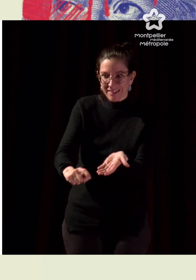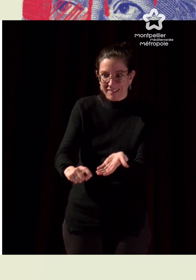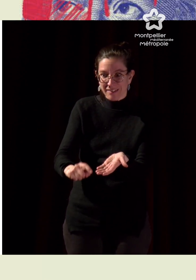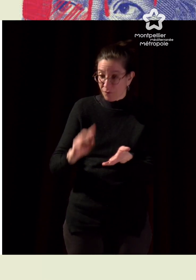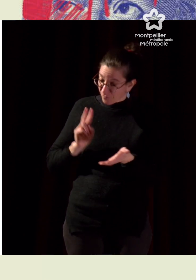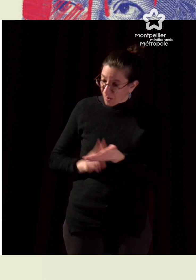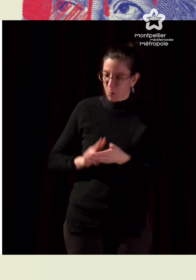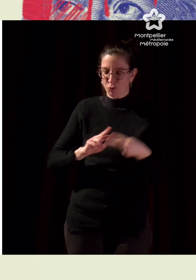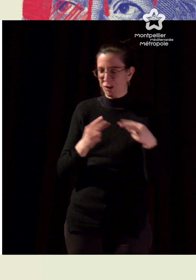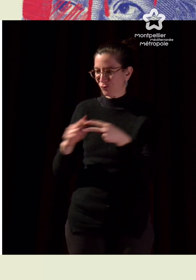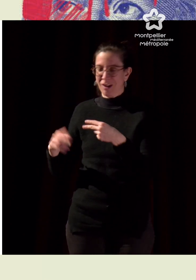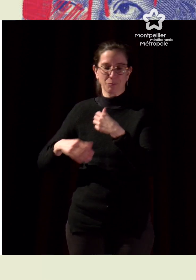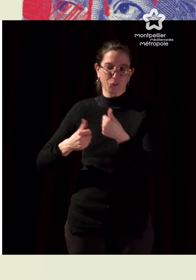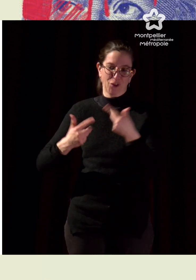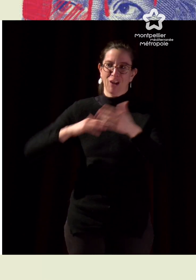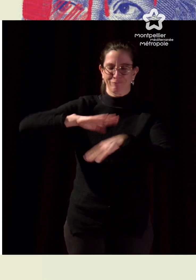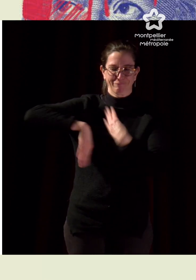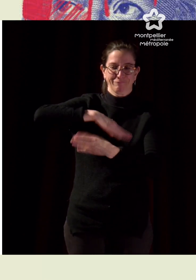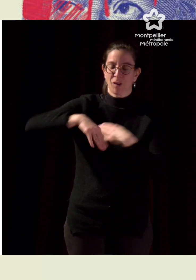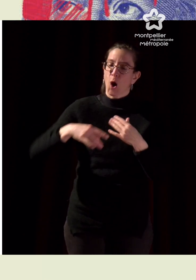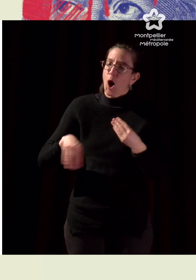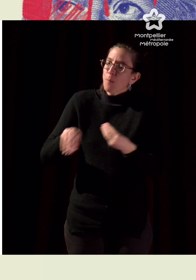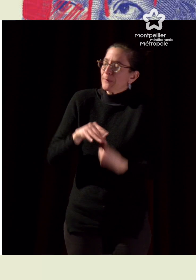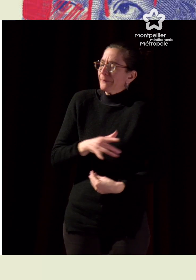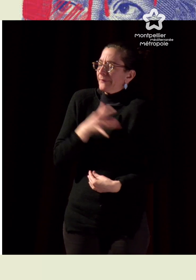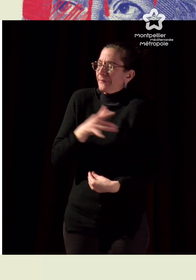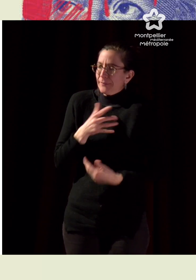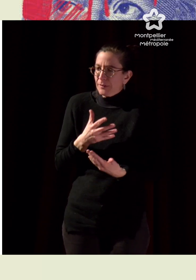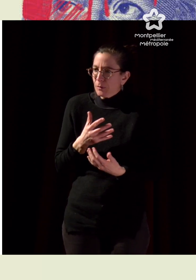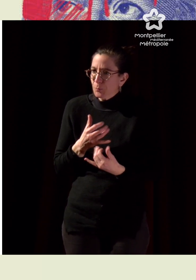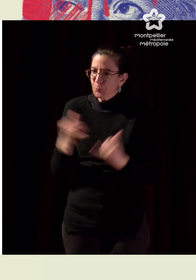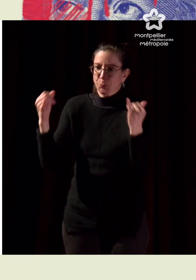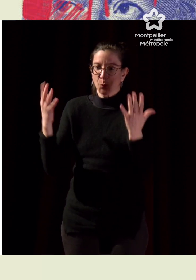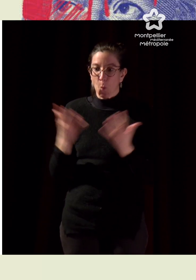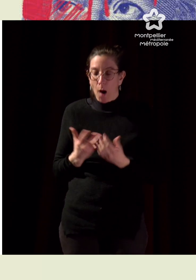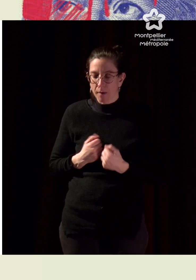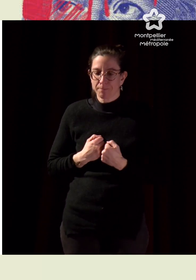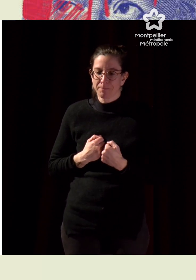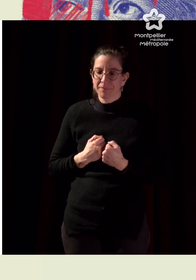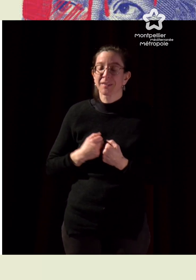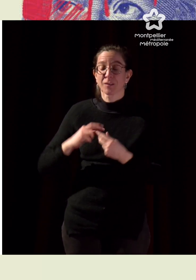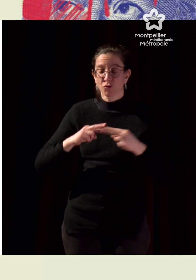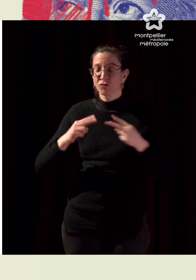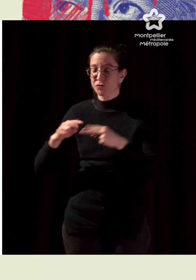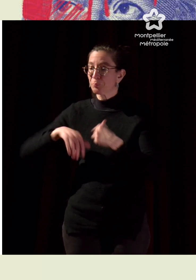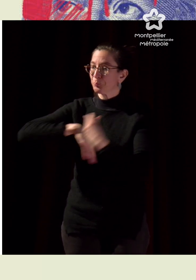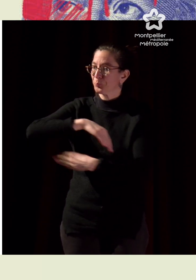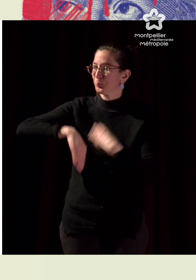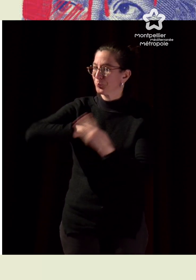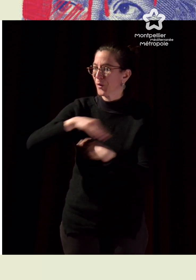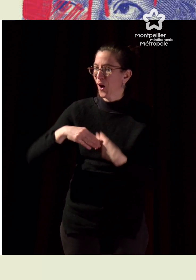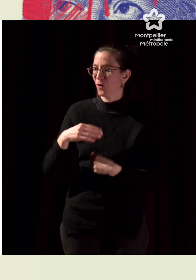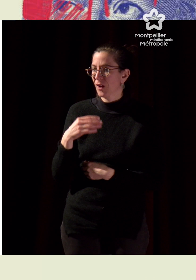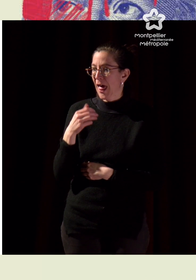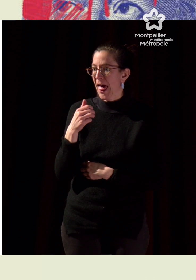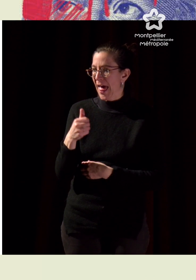mélanges génétiques, et ce qui nous a super intéressé dans cette histoire-là, c'est que visiblement les mélanges génétiques sont essentiellement dans un